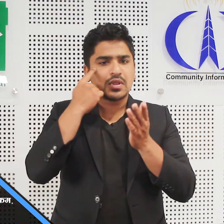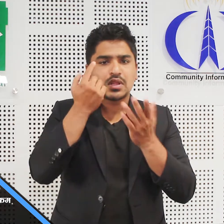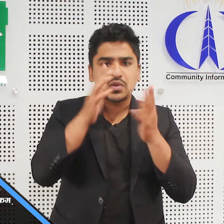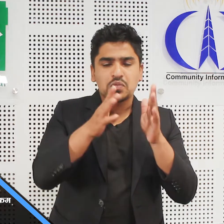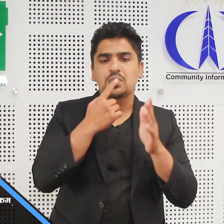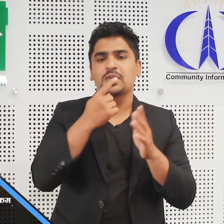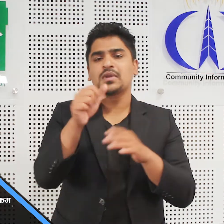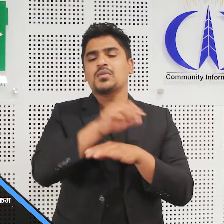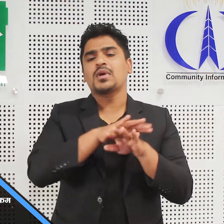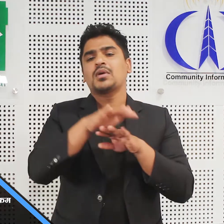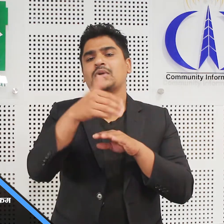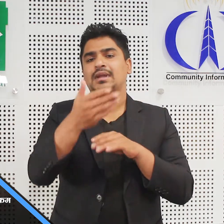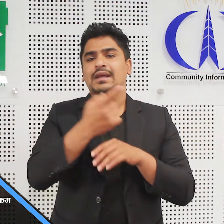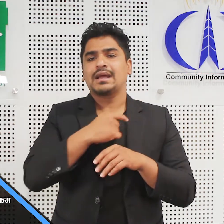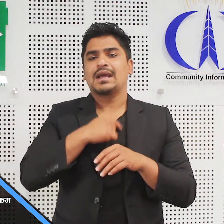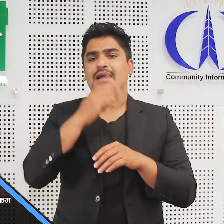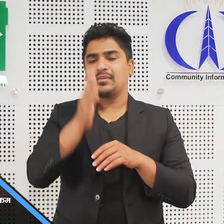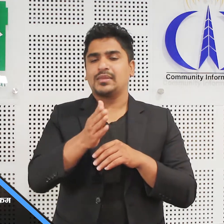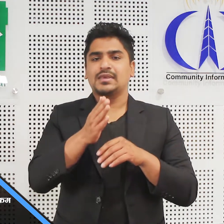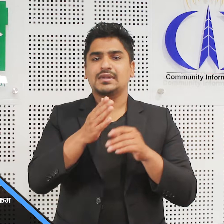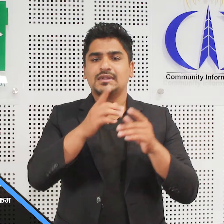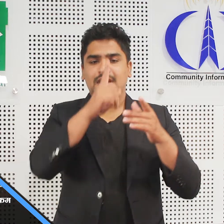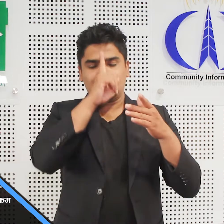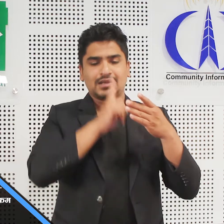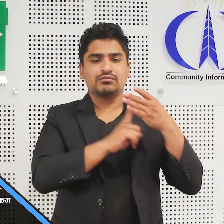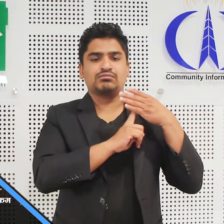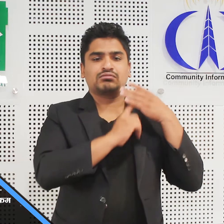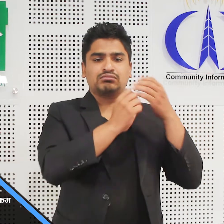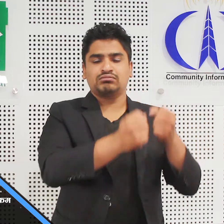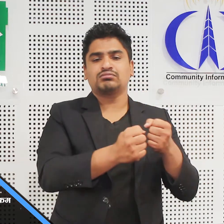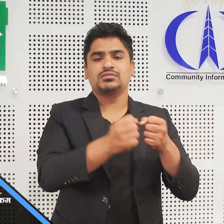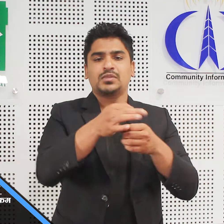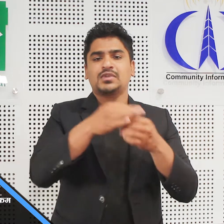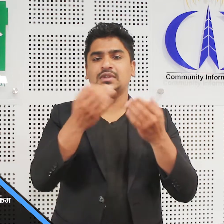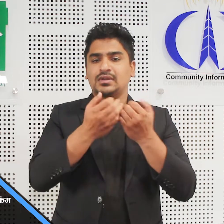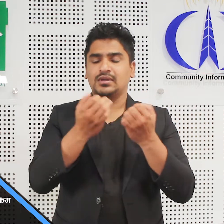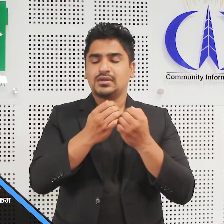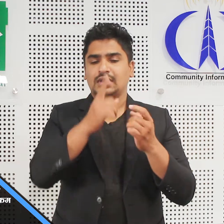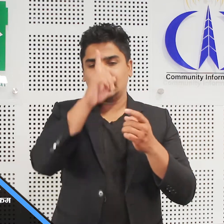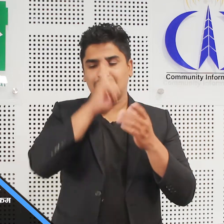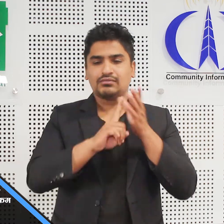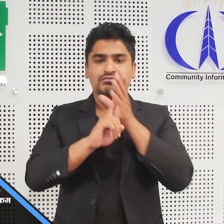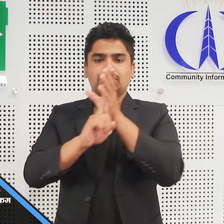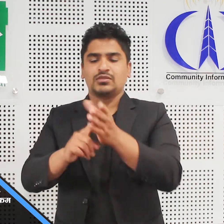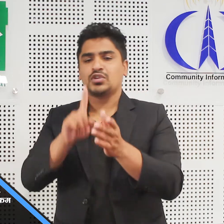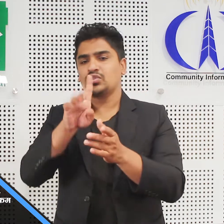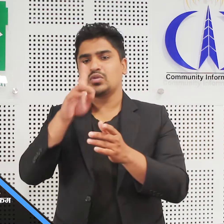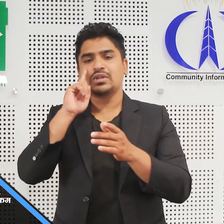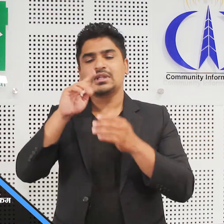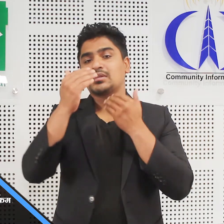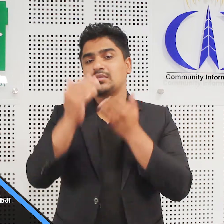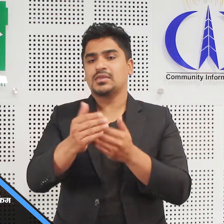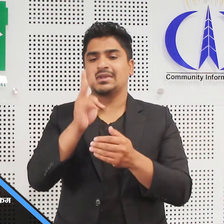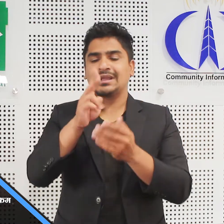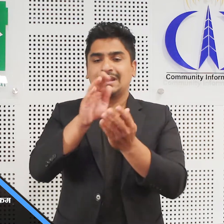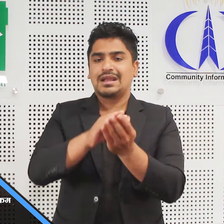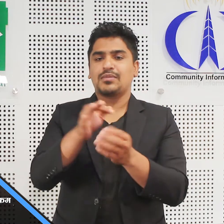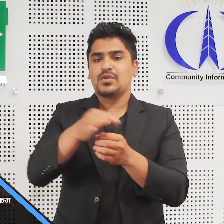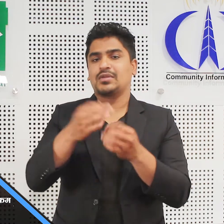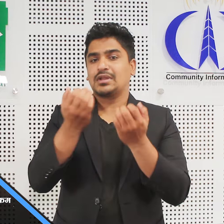भने उहाँहरूलाई हामीले क्वारेन्टाइनका व्यवस्थापन गरेर क्वारेन्टाइनमा लगेर उहाँहरूलाई 14 दिनसम्म त्यहाँ राख्ने व्यवस्था गऱ्यौँ।